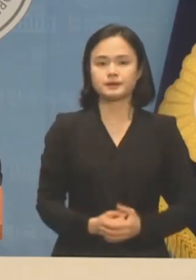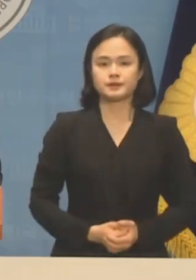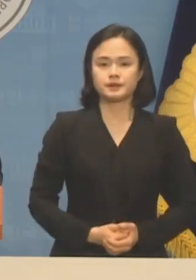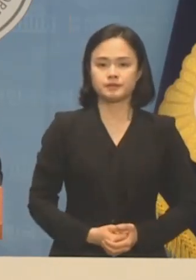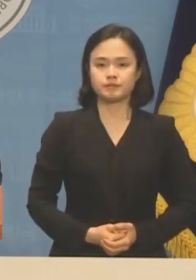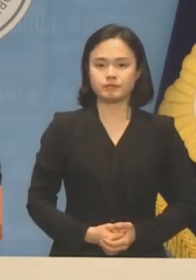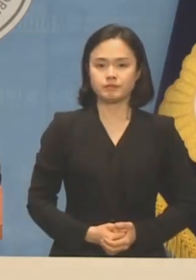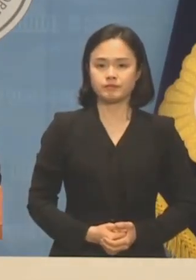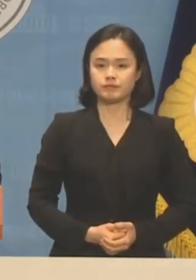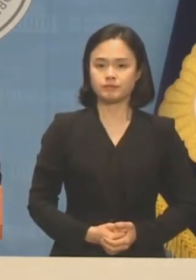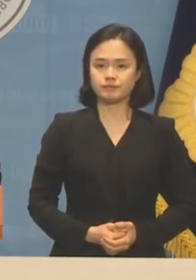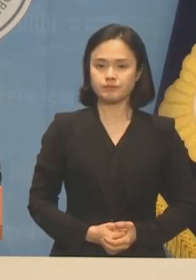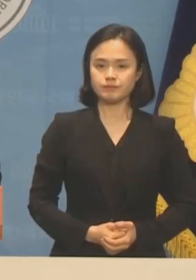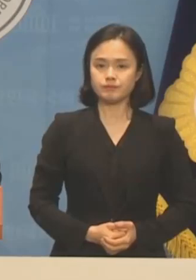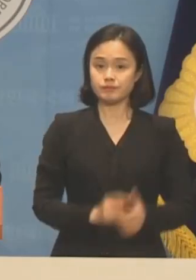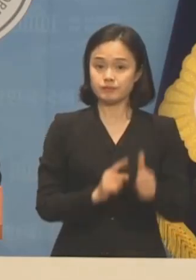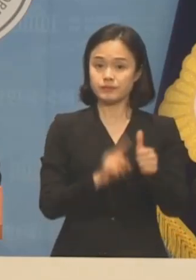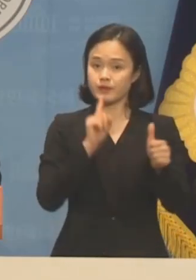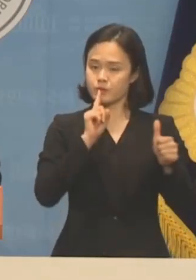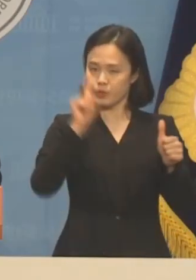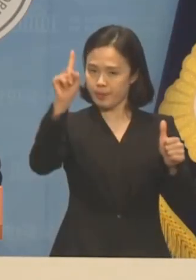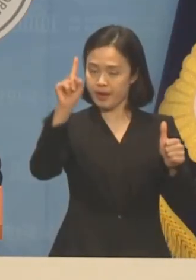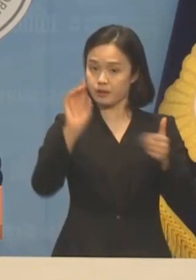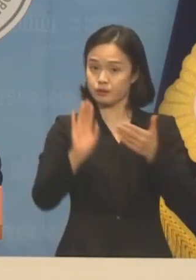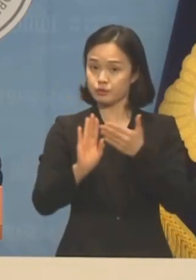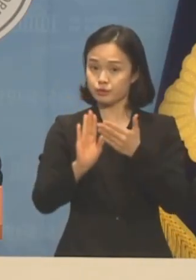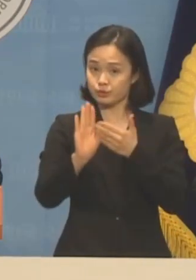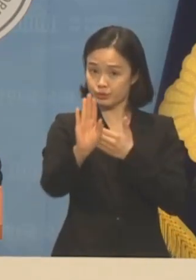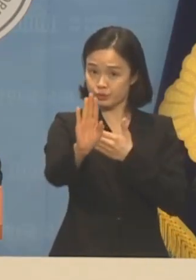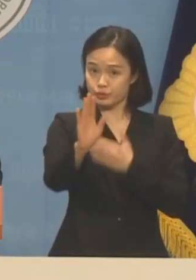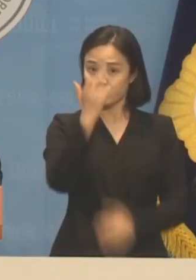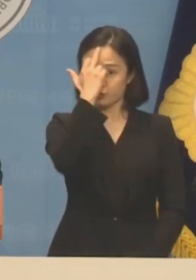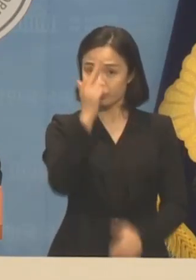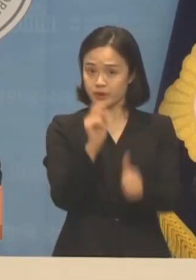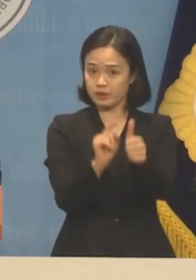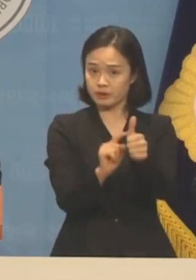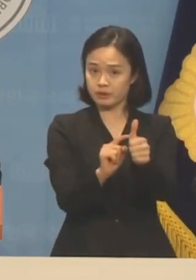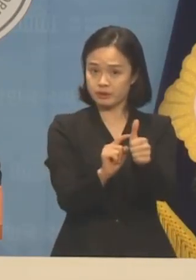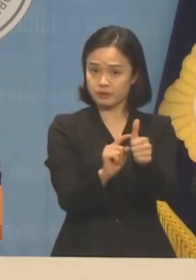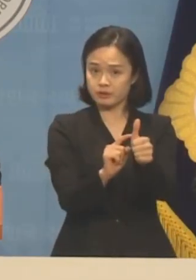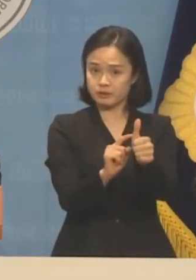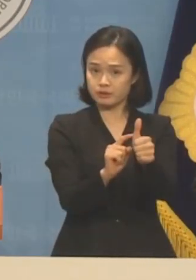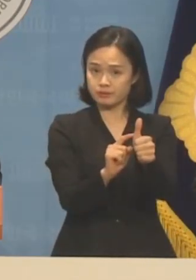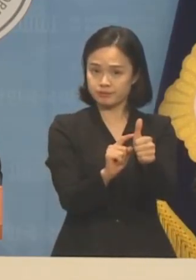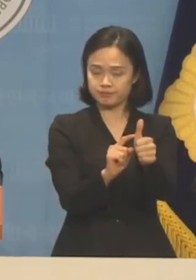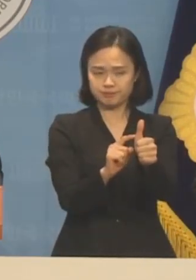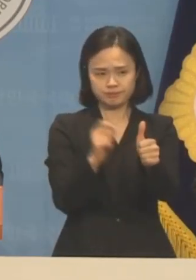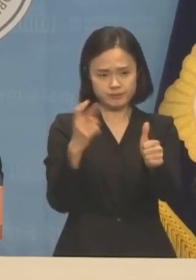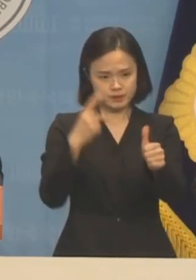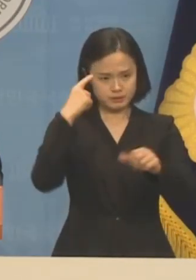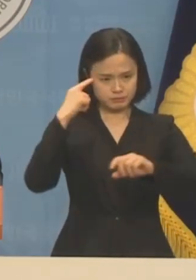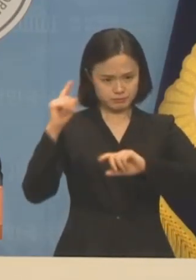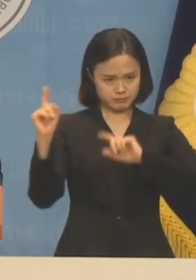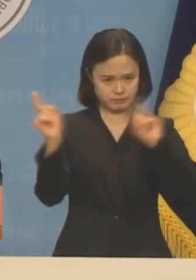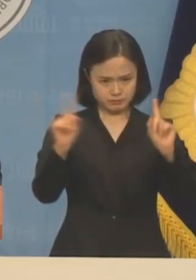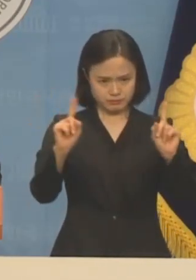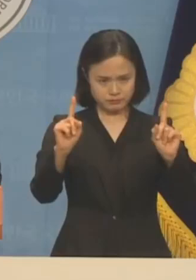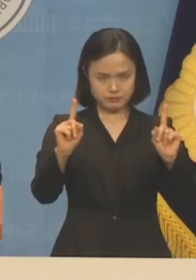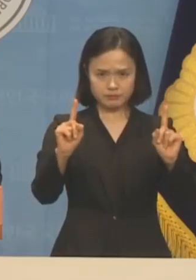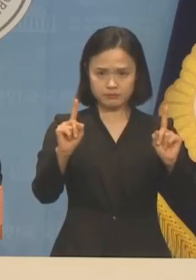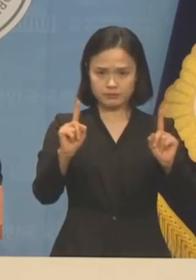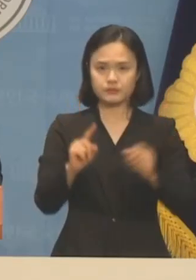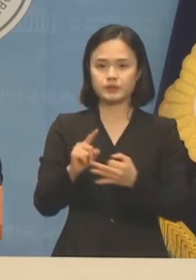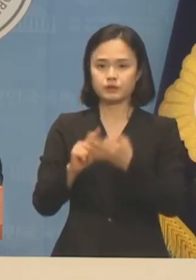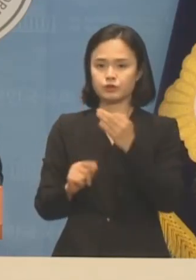오늘 고발 이후에 최상목 대행이 다시 중심을 잡고 남아있는 윤석열